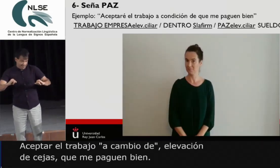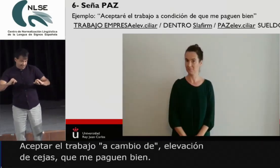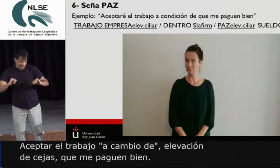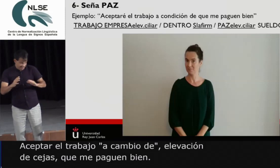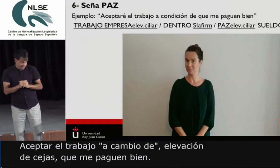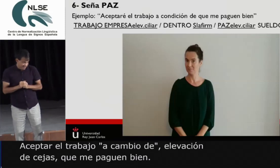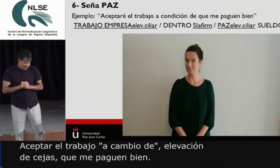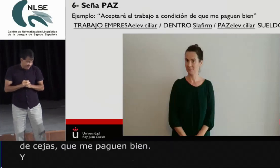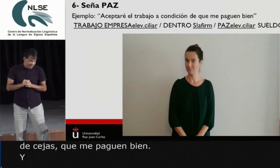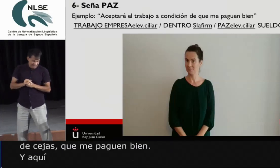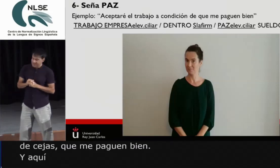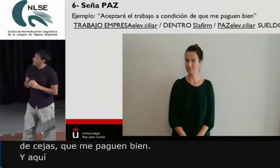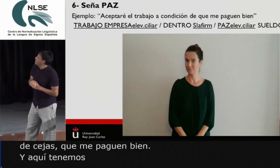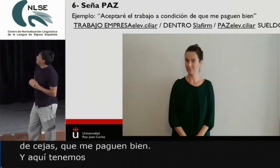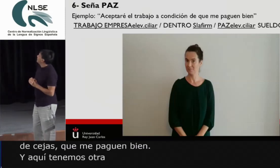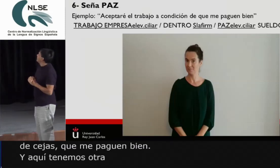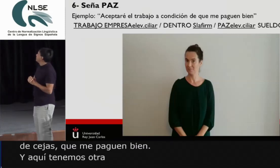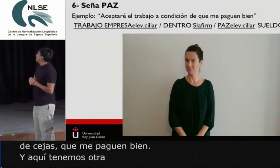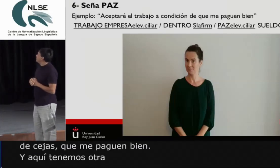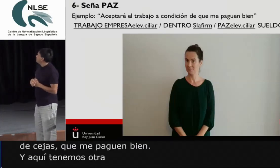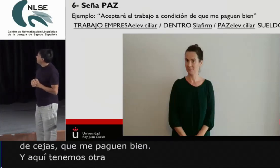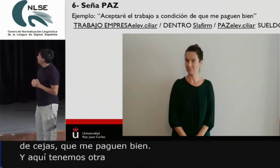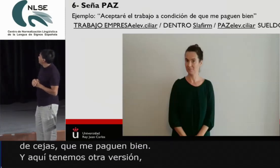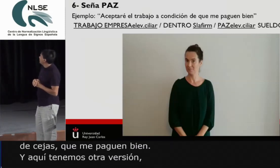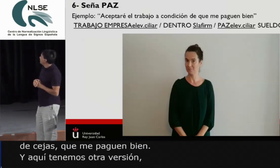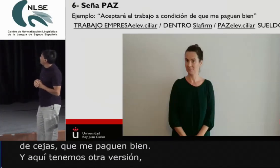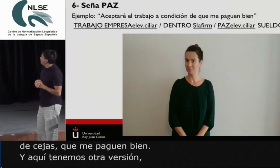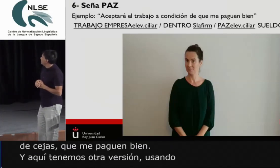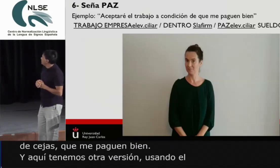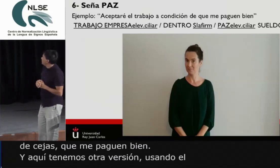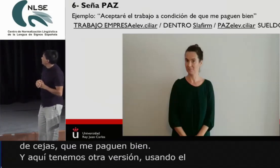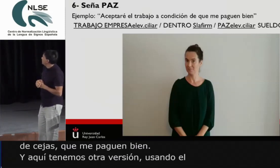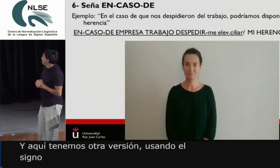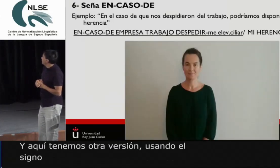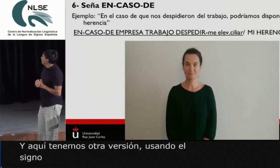Y aquí tenemos otra versión, que es utilizando el signo paz.